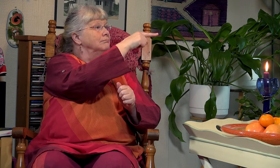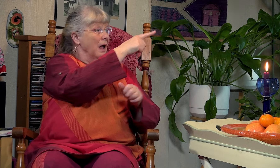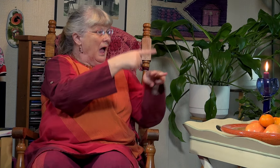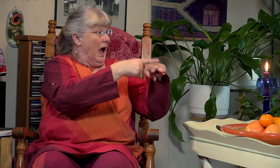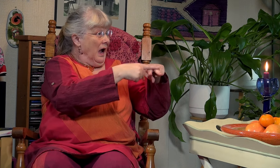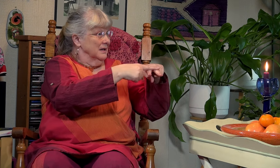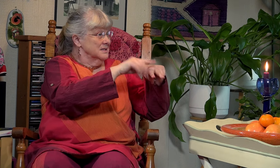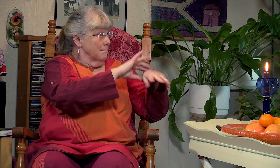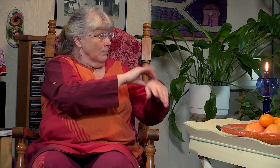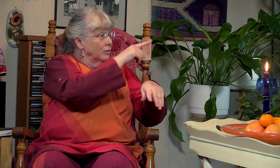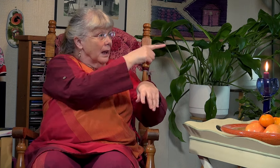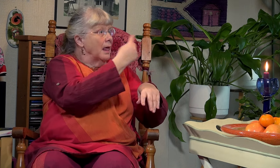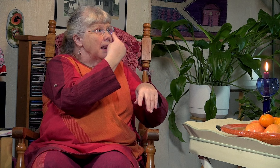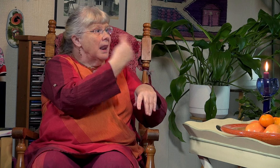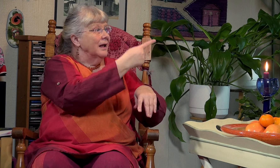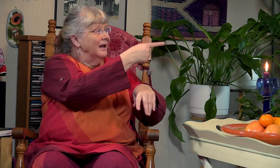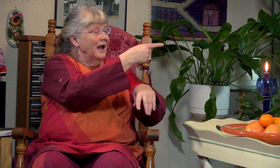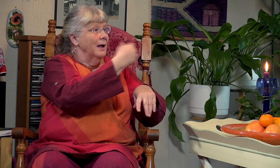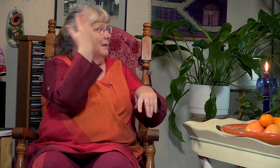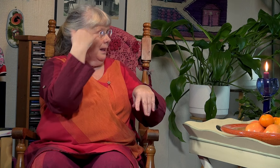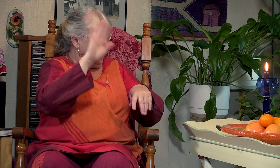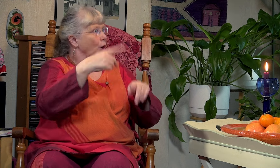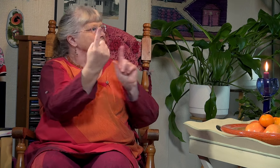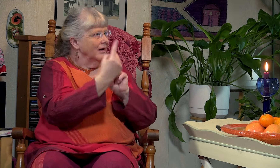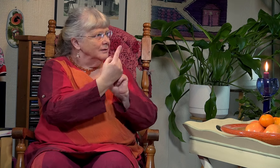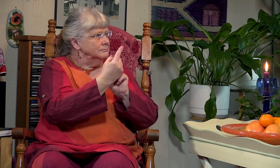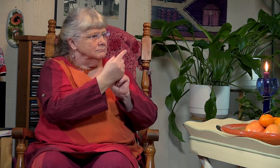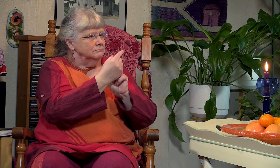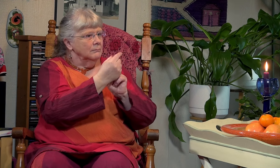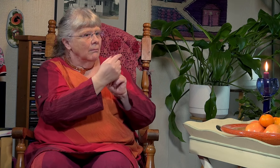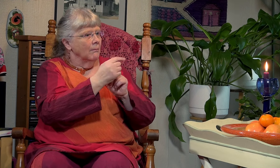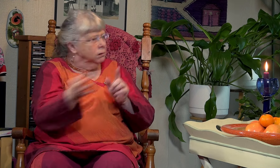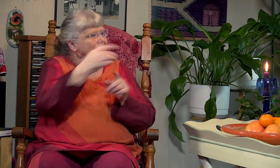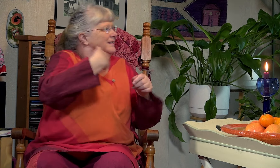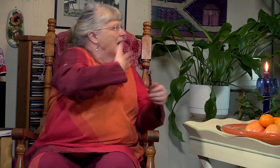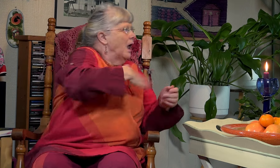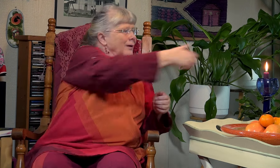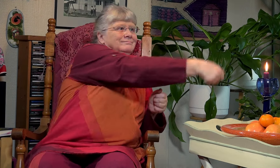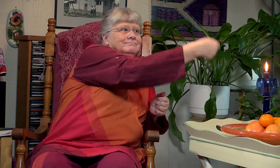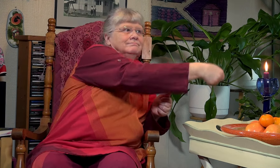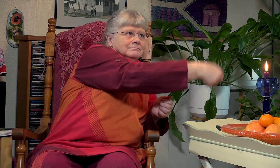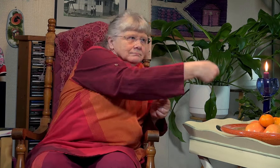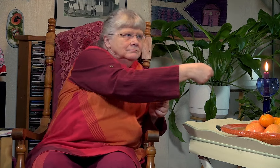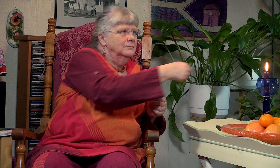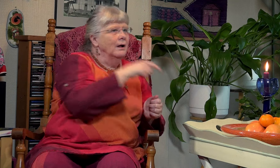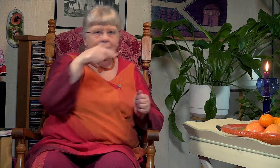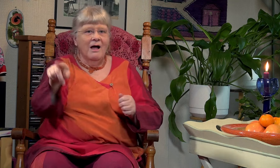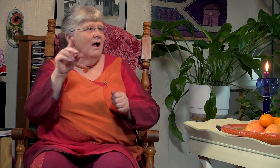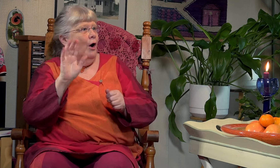kun prinsessa Diana näki yhden Kuuron AIDS-potilaan, minkä hän oli aiemmin jo tavannut siellä juhlissa, niin hän halusi mennä uudelleen